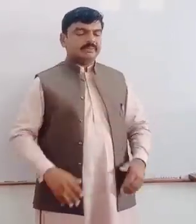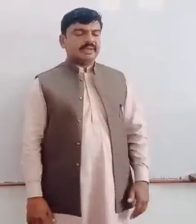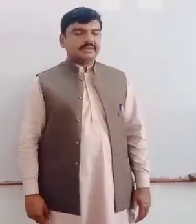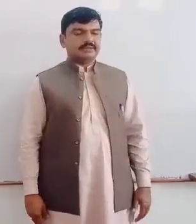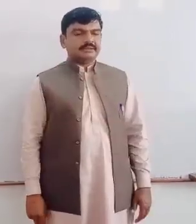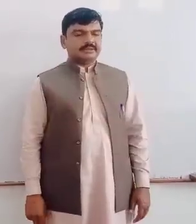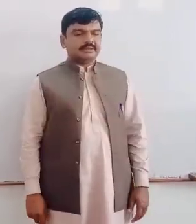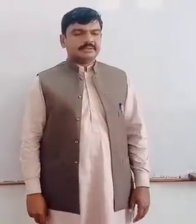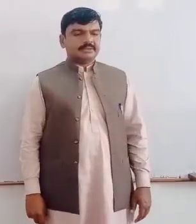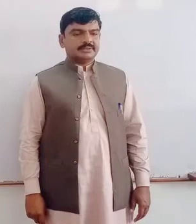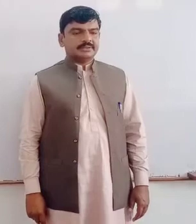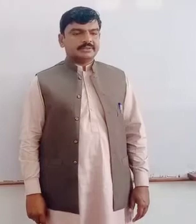किबला मुहाजर